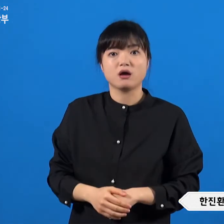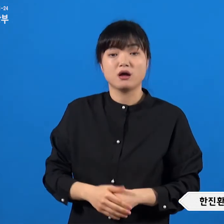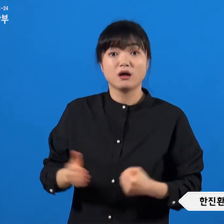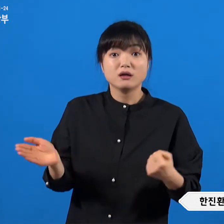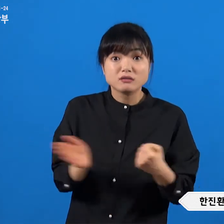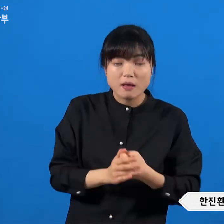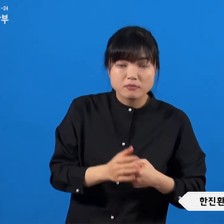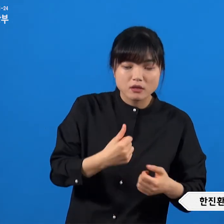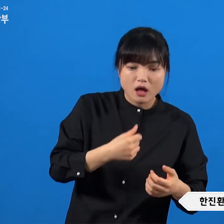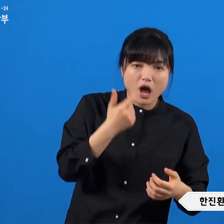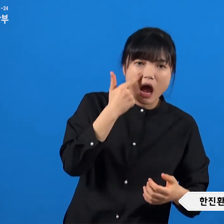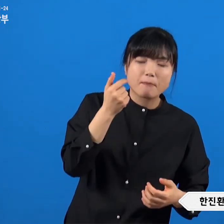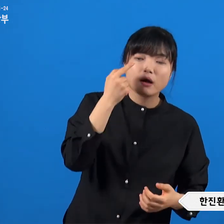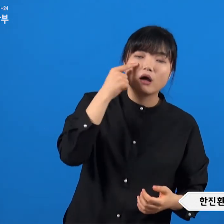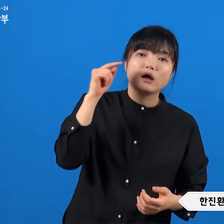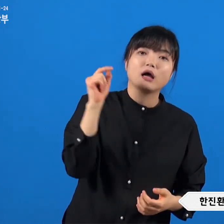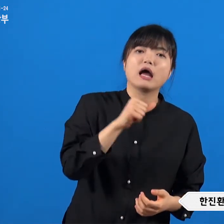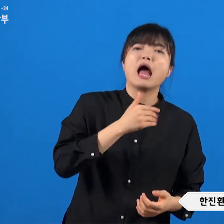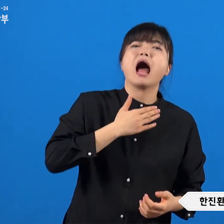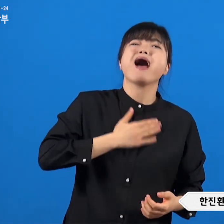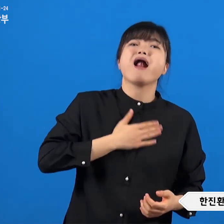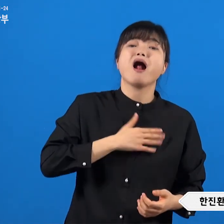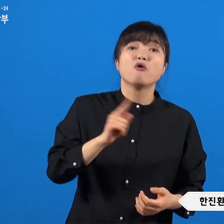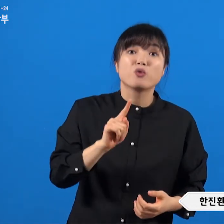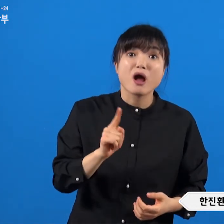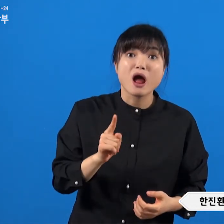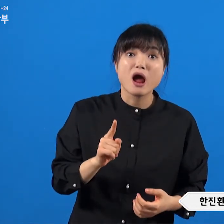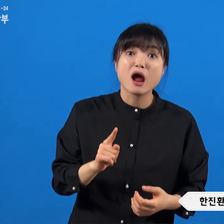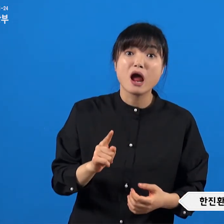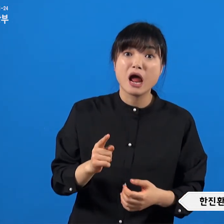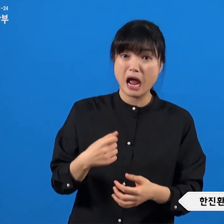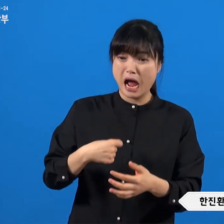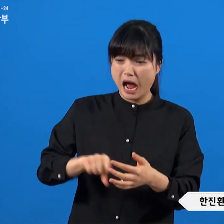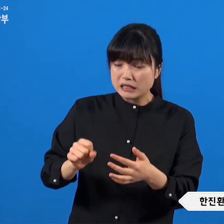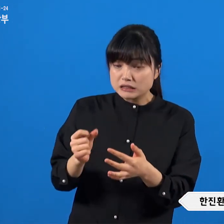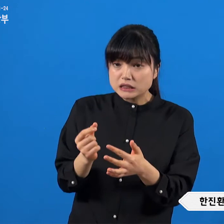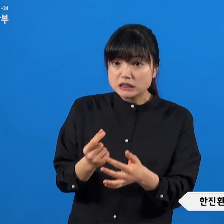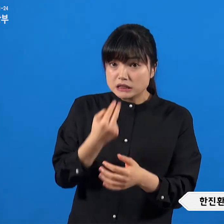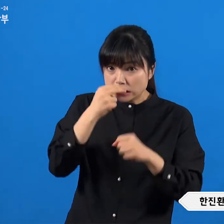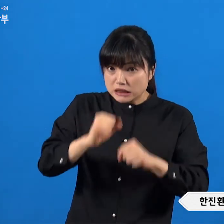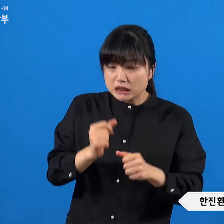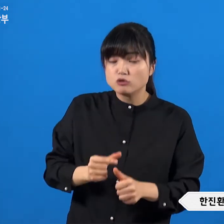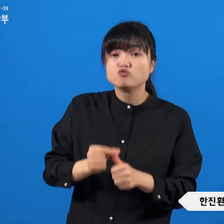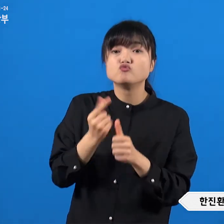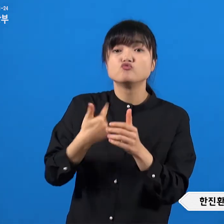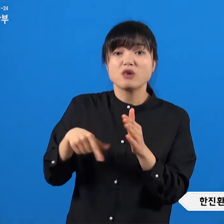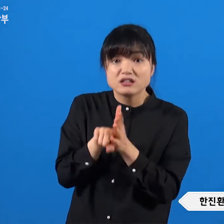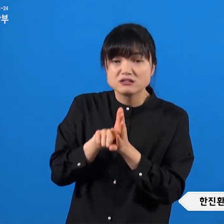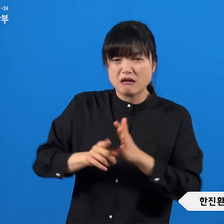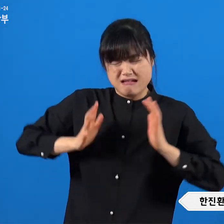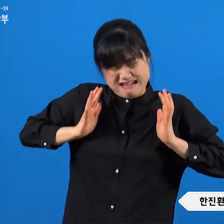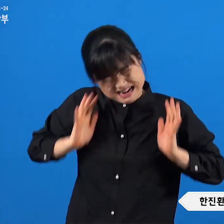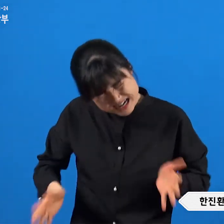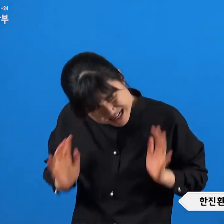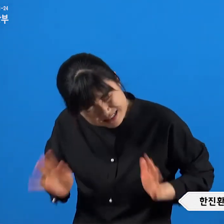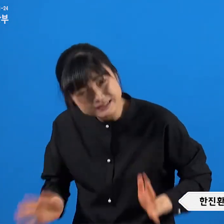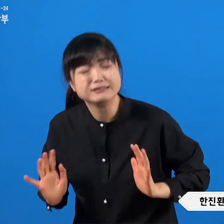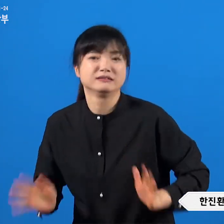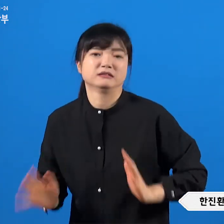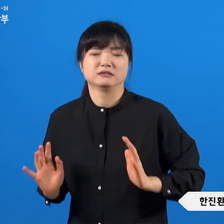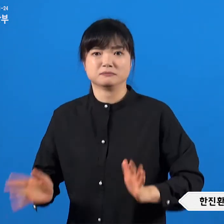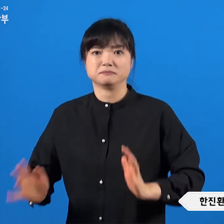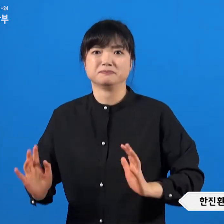아버지가 그것을 알기 때문에 그래서 한 걸음이라도 더 빨리 달려가시는 것입니다. 아들을 지키기